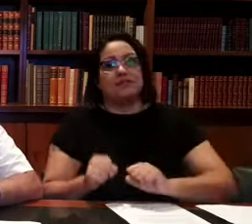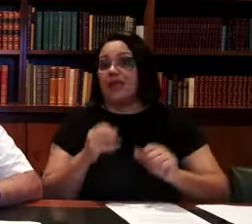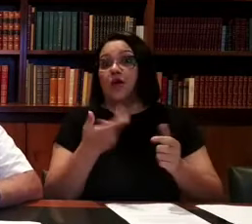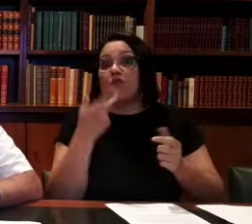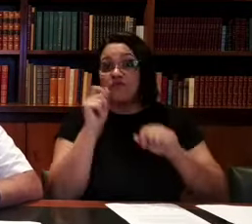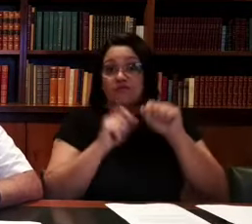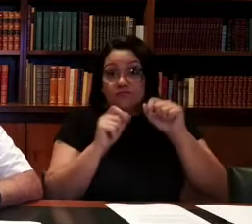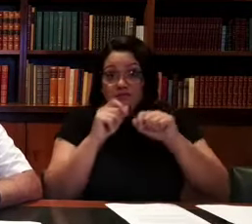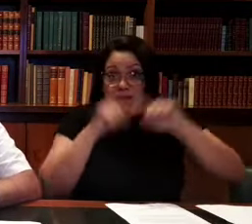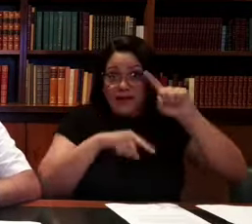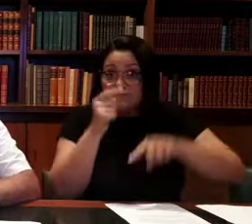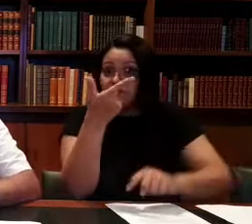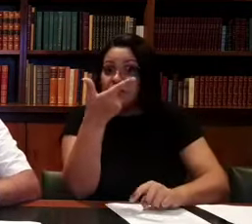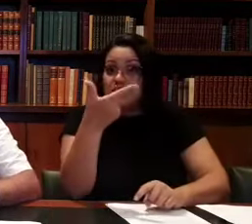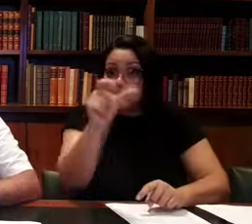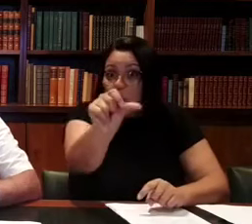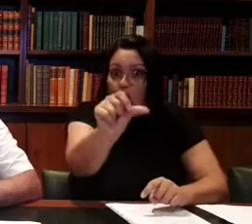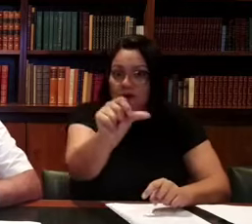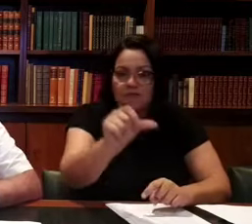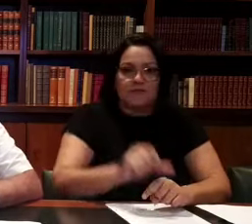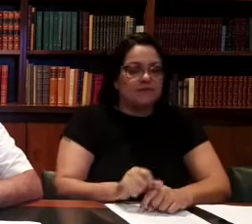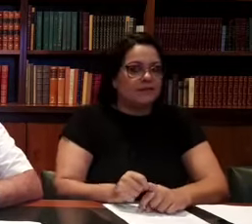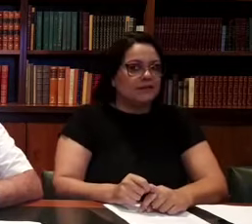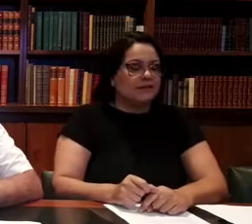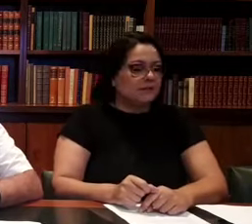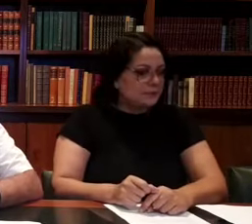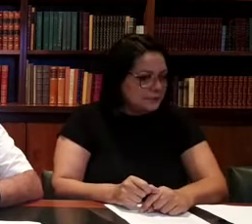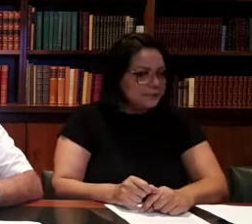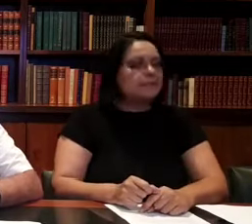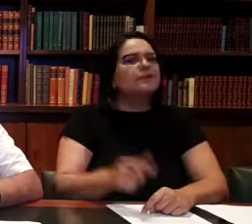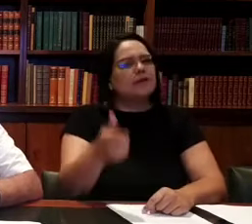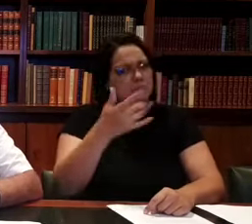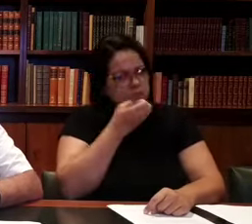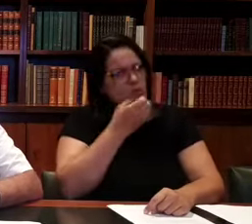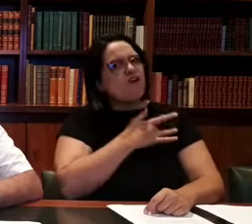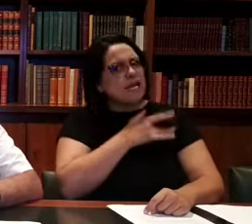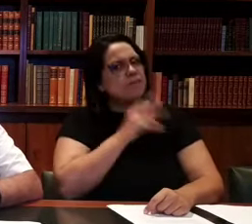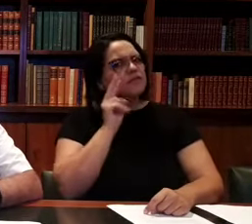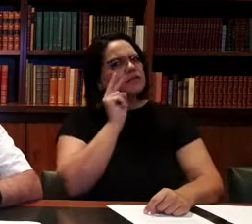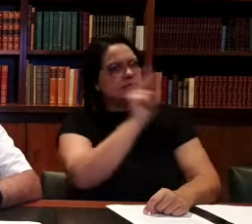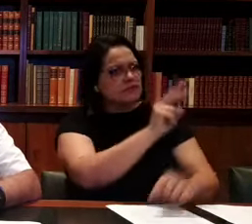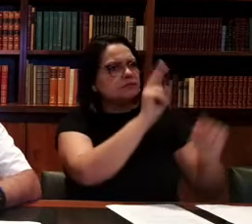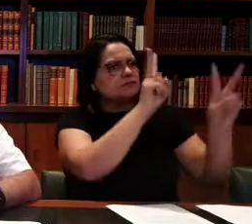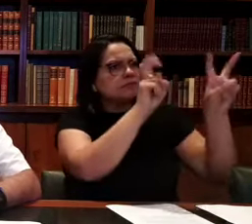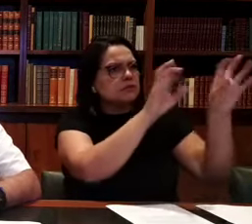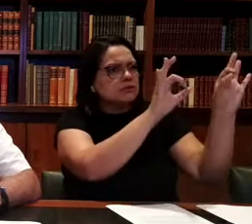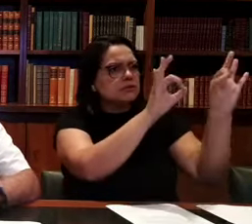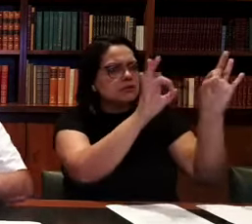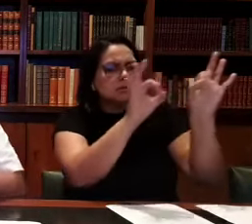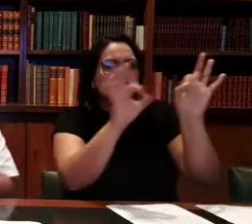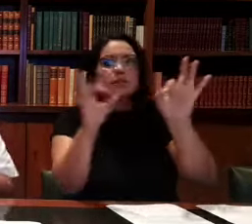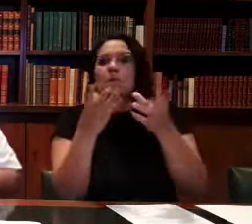mas ali naquela naquela naquela sessão vale a pena ver de novo que não viu Tem muita coisa aconteceu ali eu falei olhar Tem gente